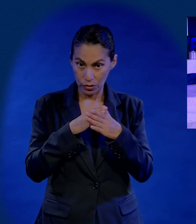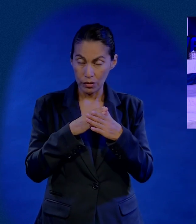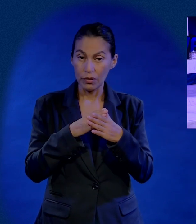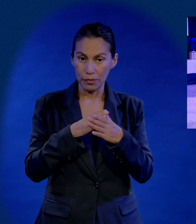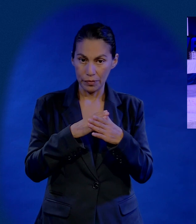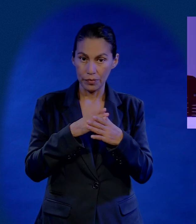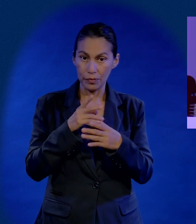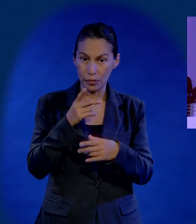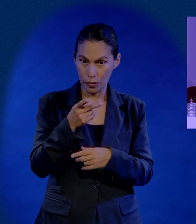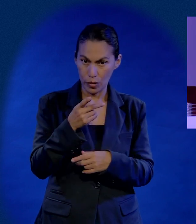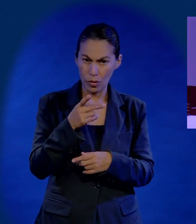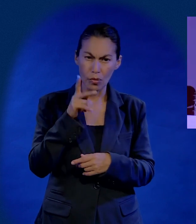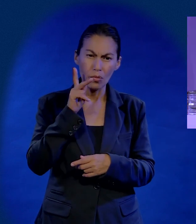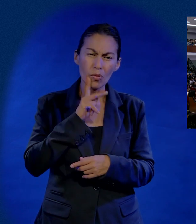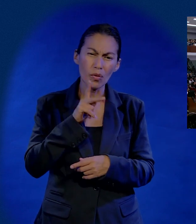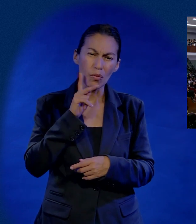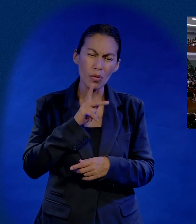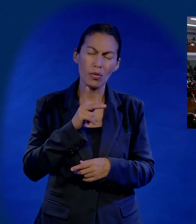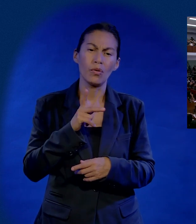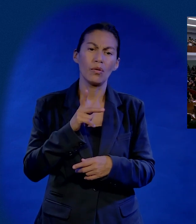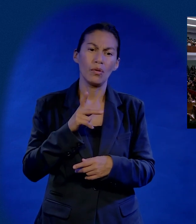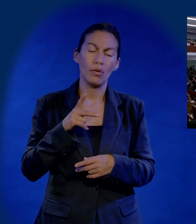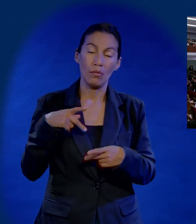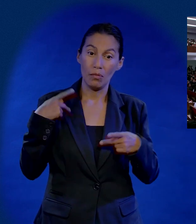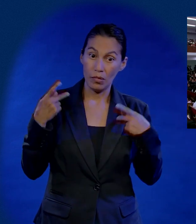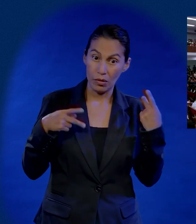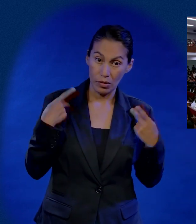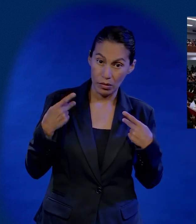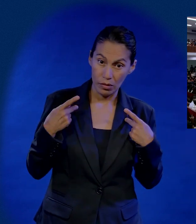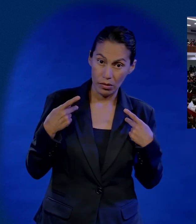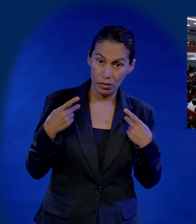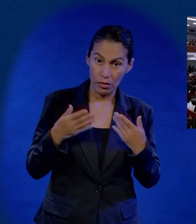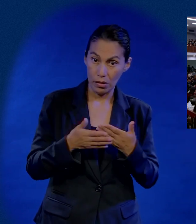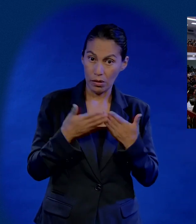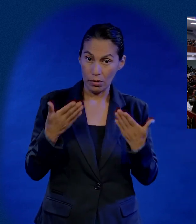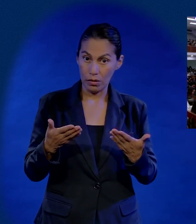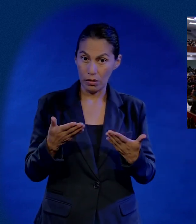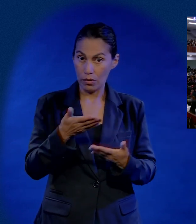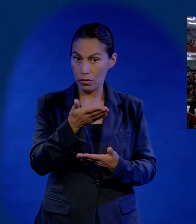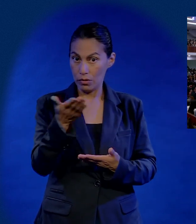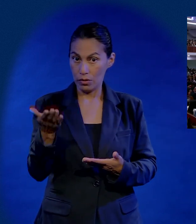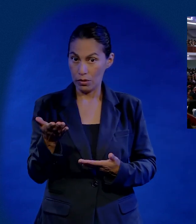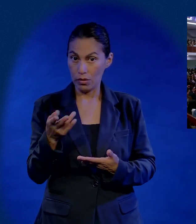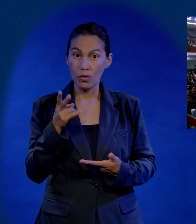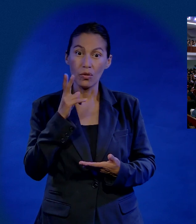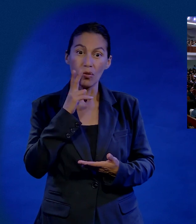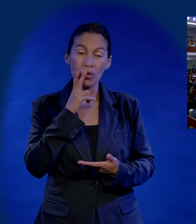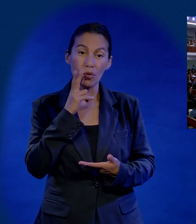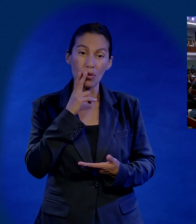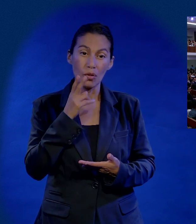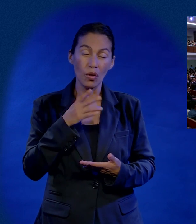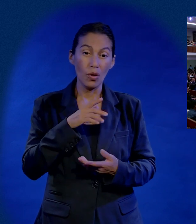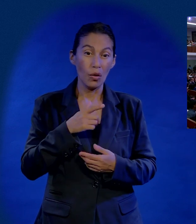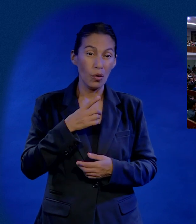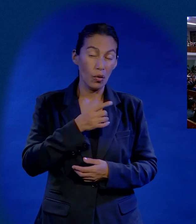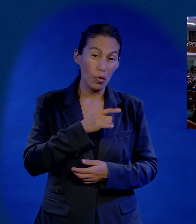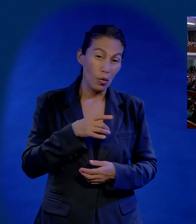mijo. Así que usted acaba de probar el placer. Ahora usted va a probar el dolor.